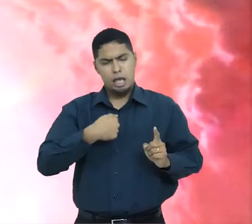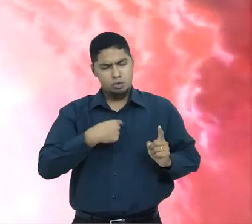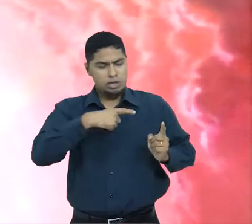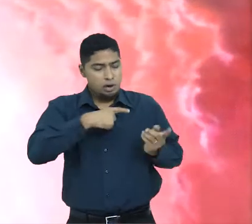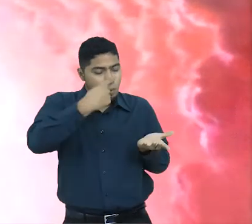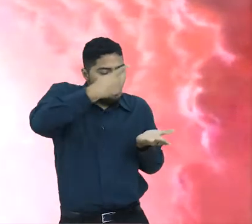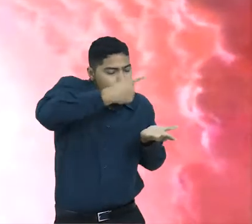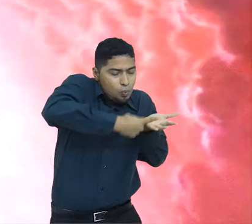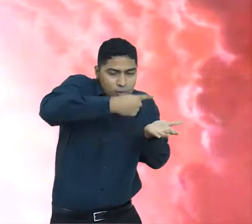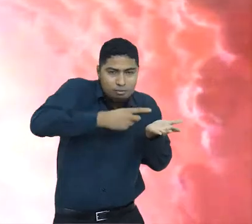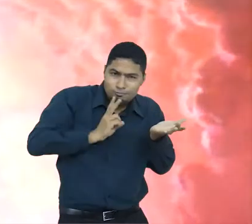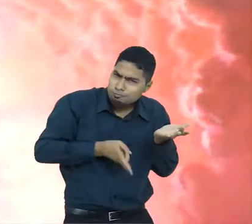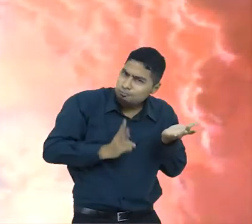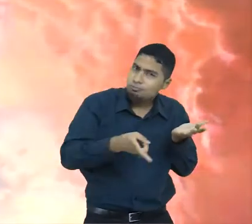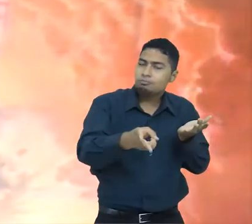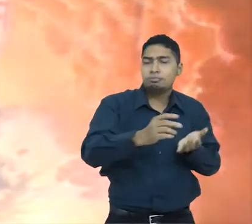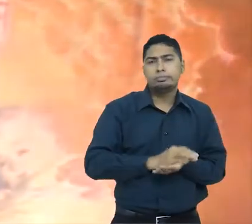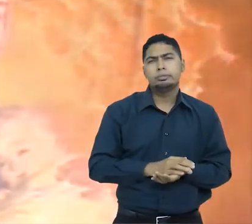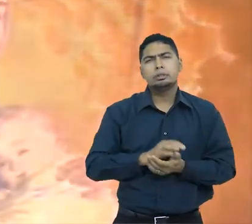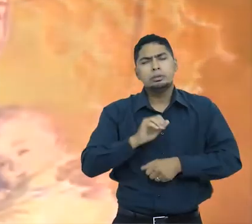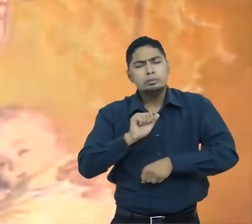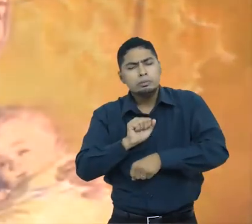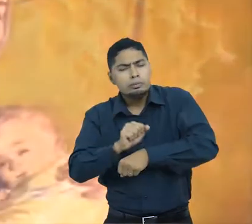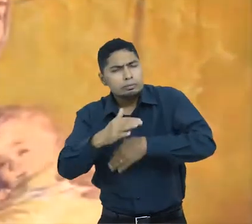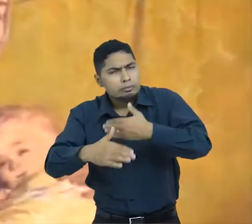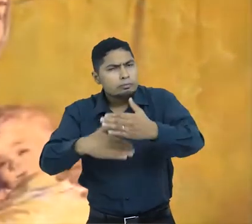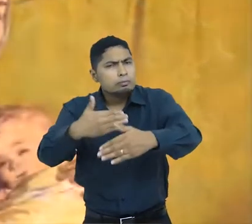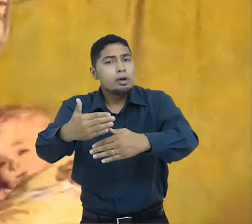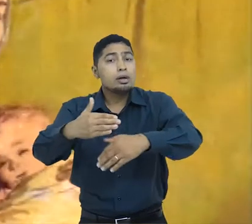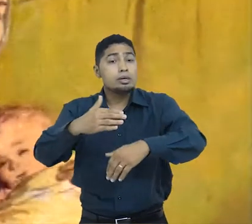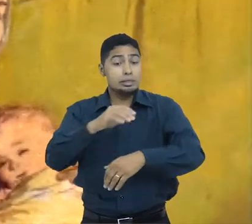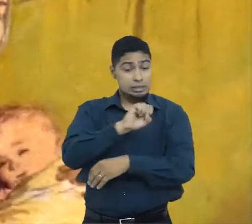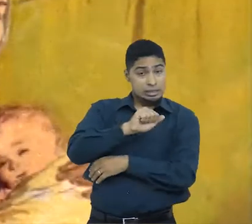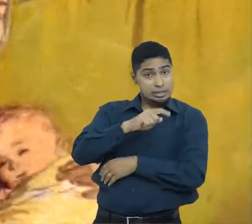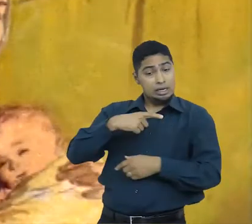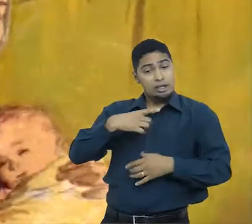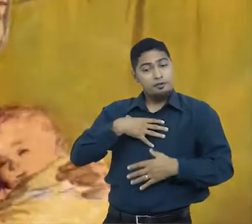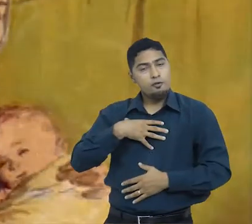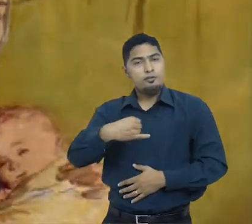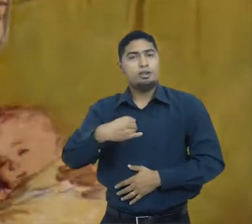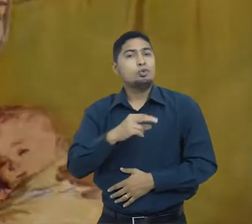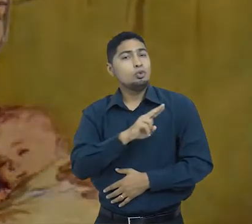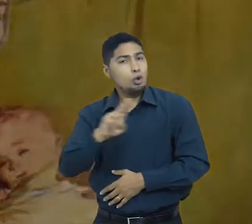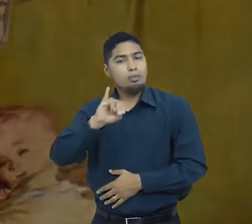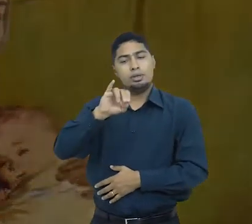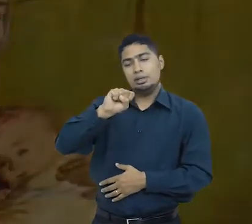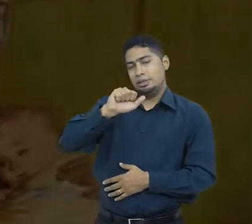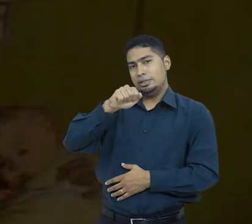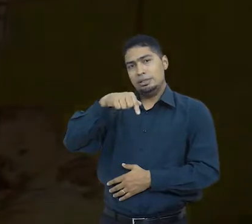eterna. Algum tempo depois, Sara deu à luz a um filho que foi chamado de Isaque.